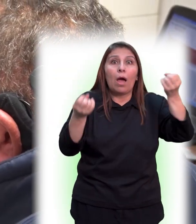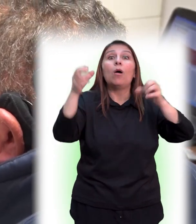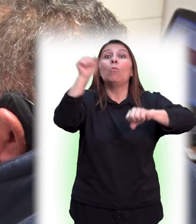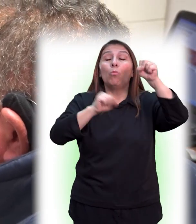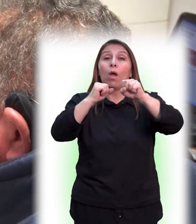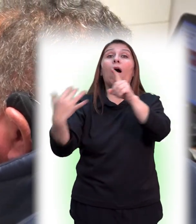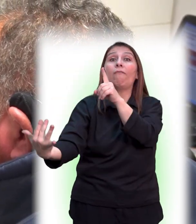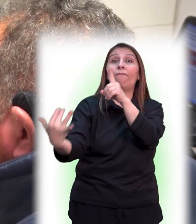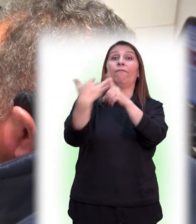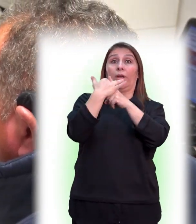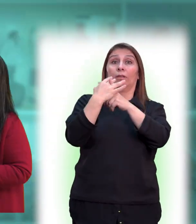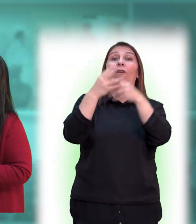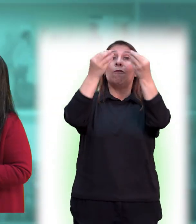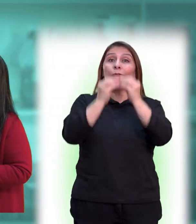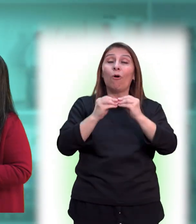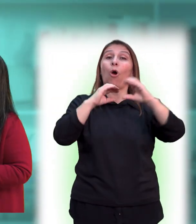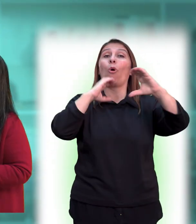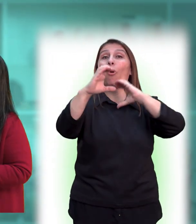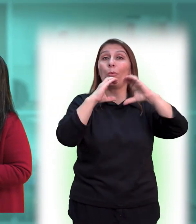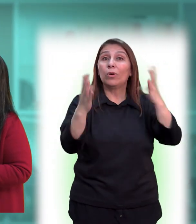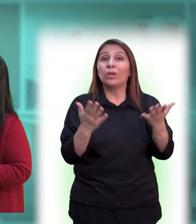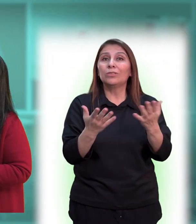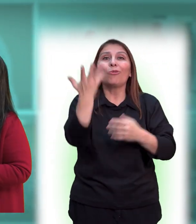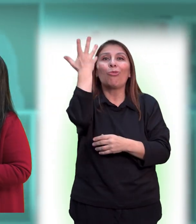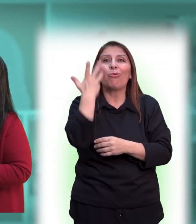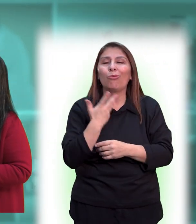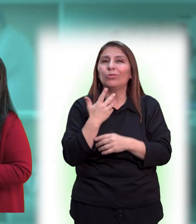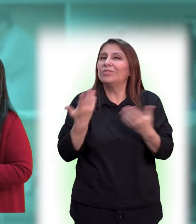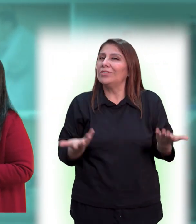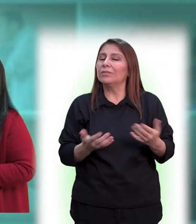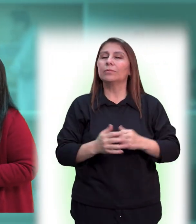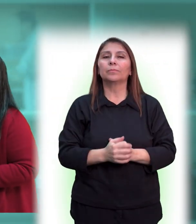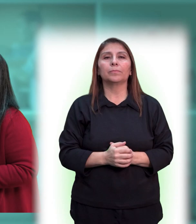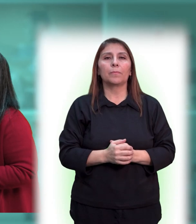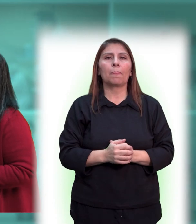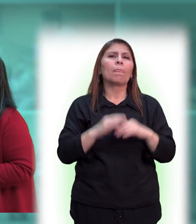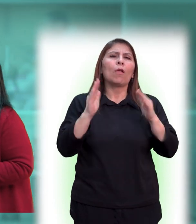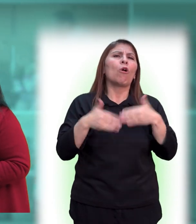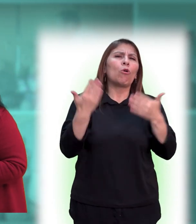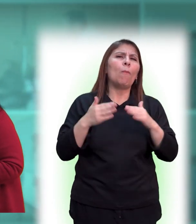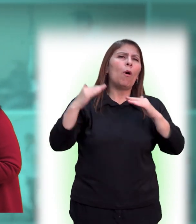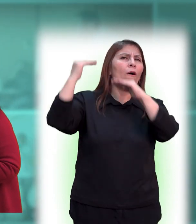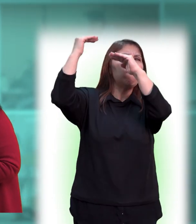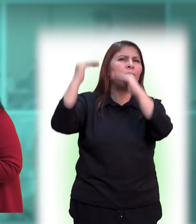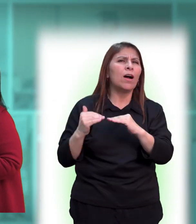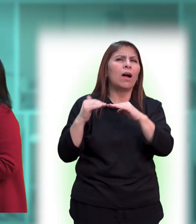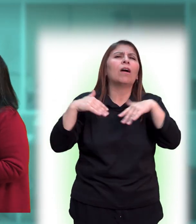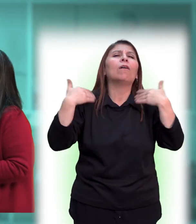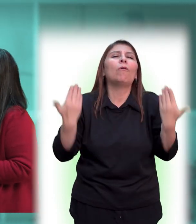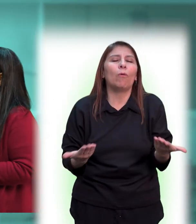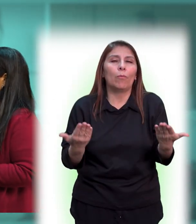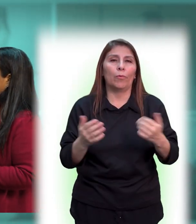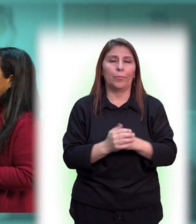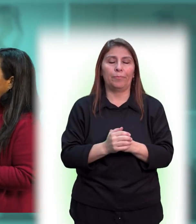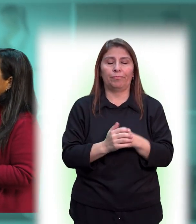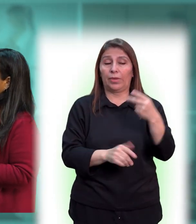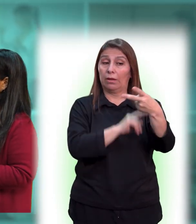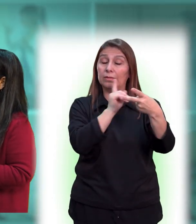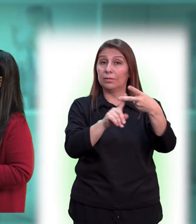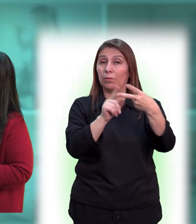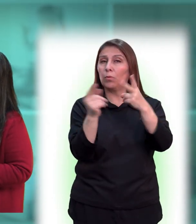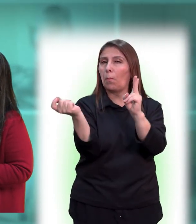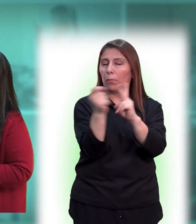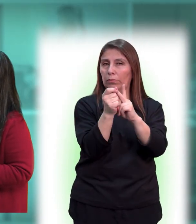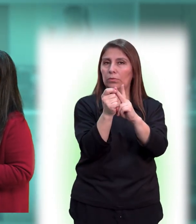estar interfiriendo en su comunicación diaria. ¿Cómo lo disminuimos? Que era tu pregunta,